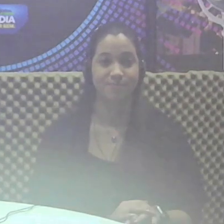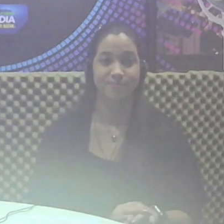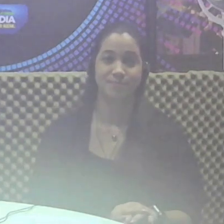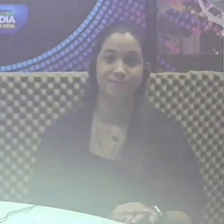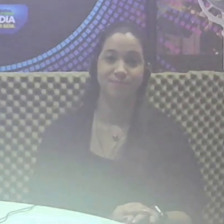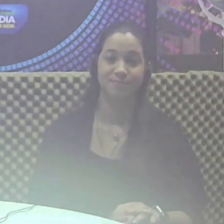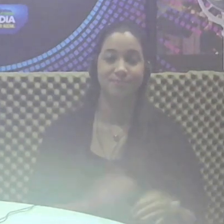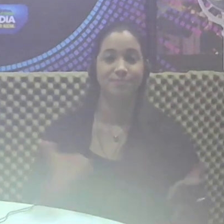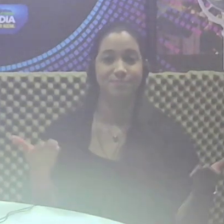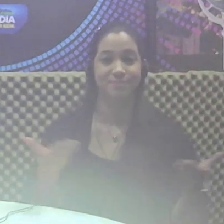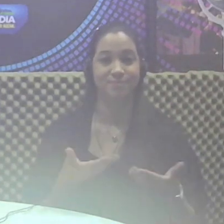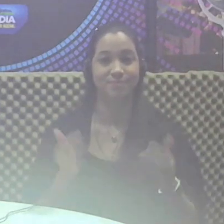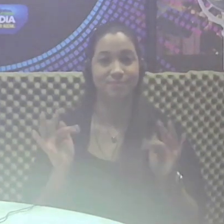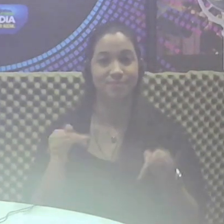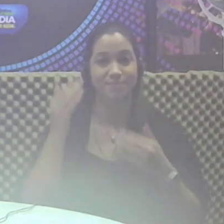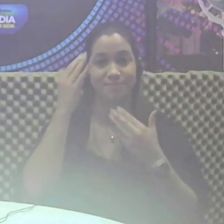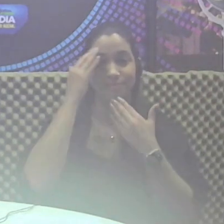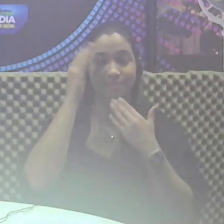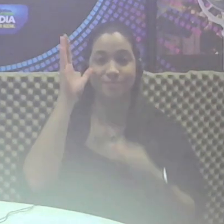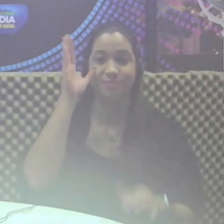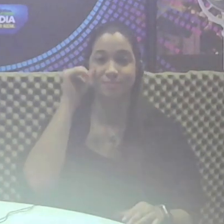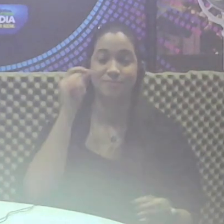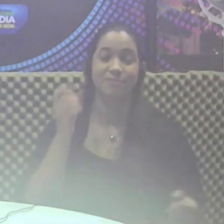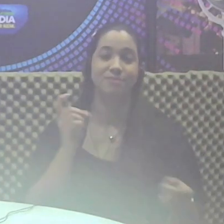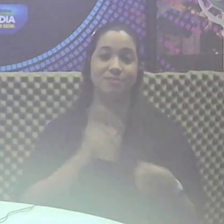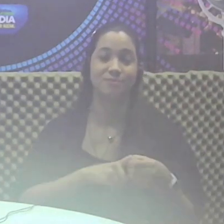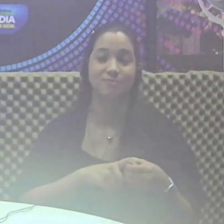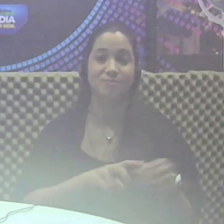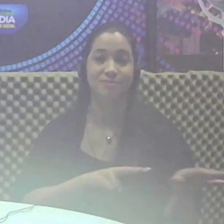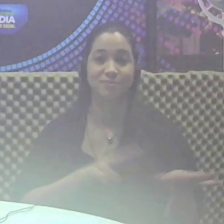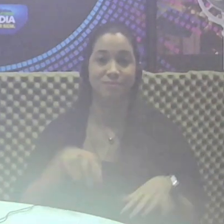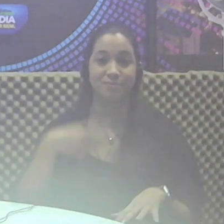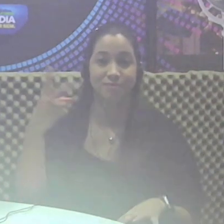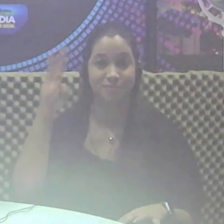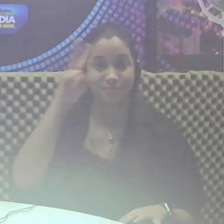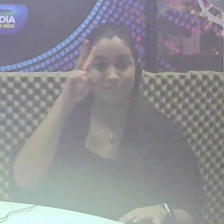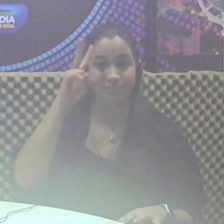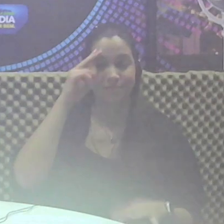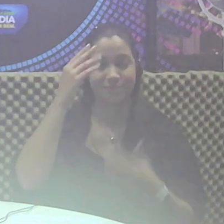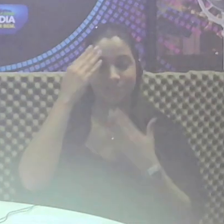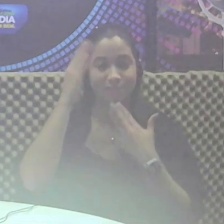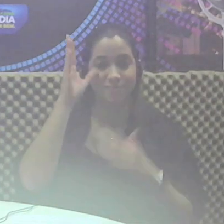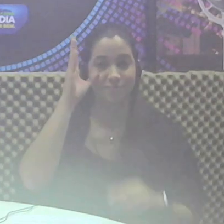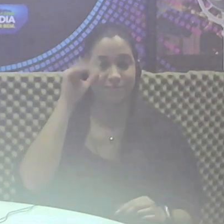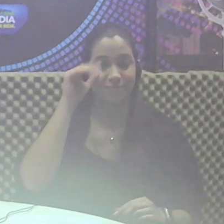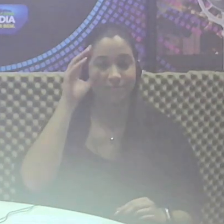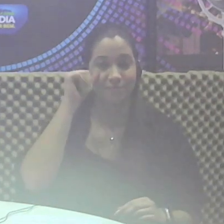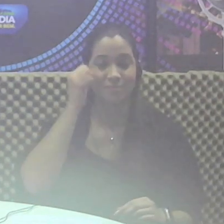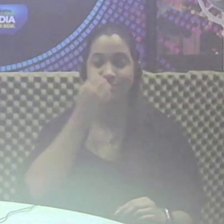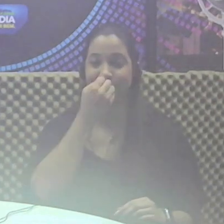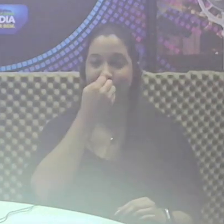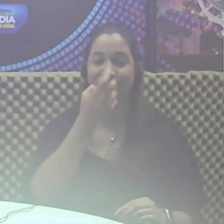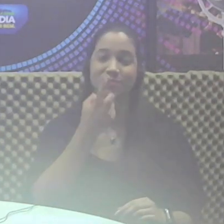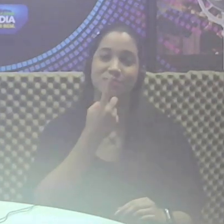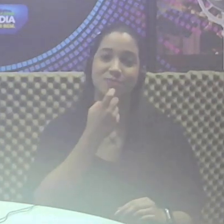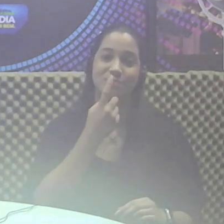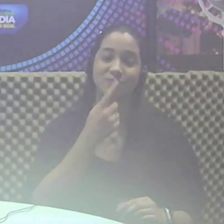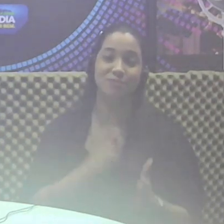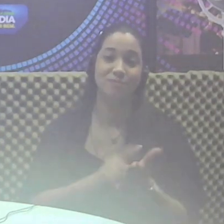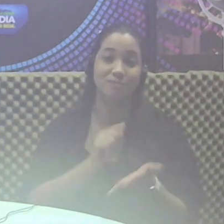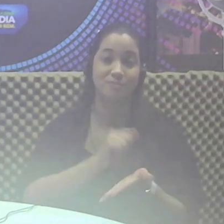notícias. A edição de hoje fica por aqui. Retornamos na próxima segunda-feira. Obrigado pela sua audiência e bom feriado.